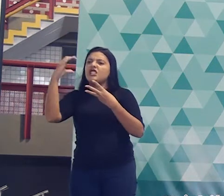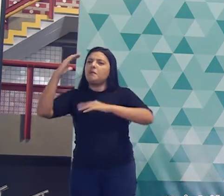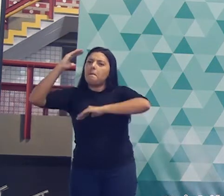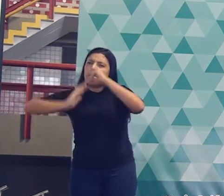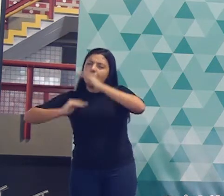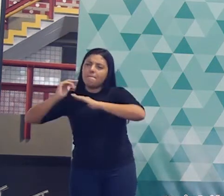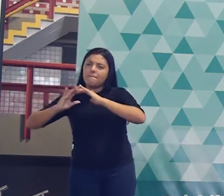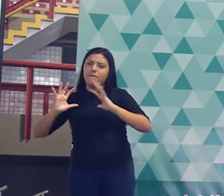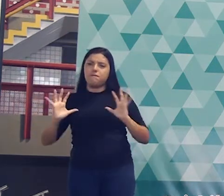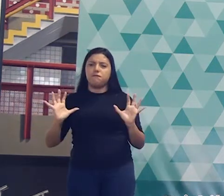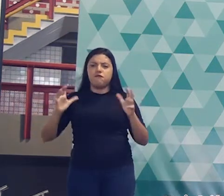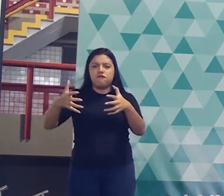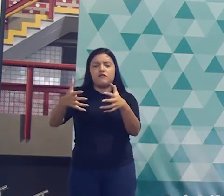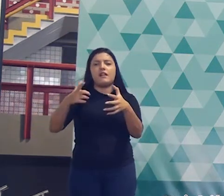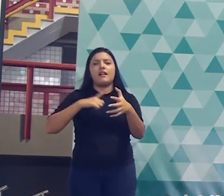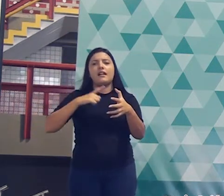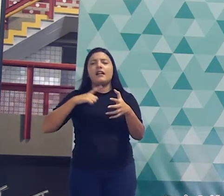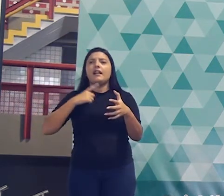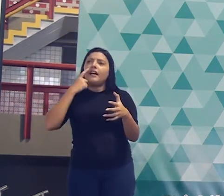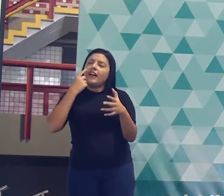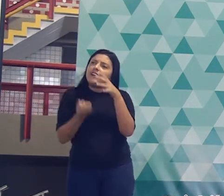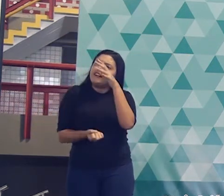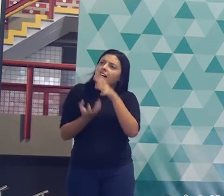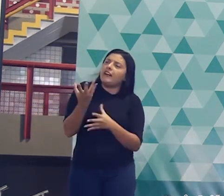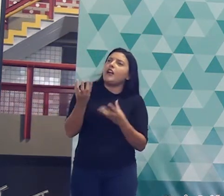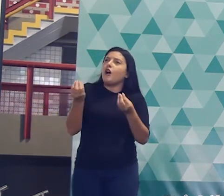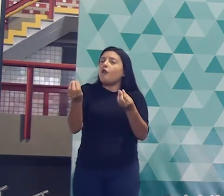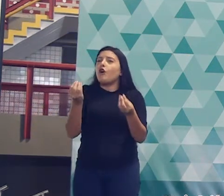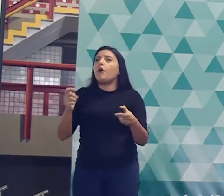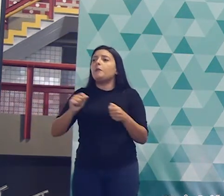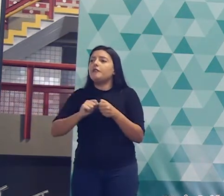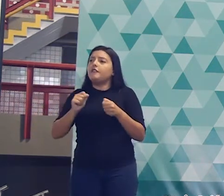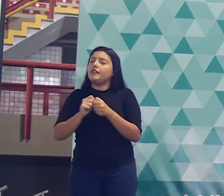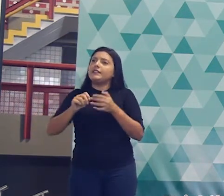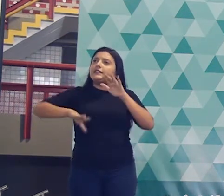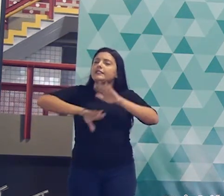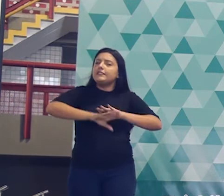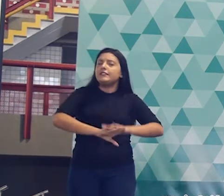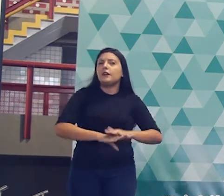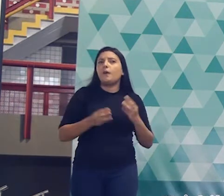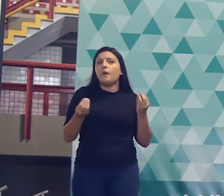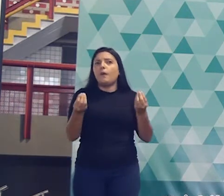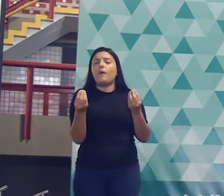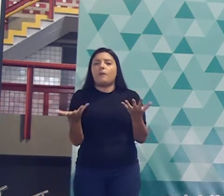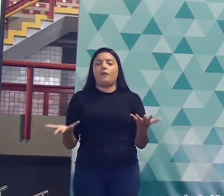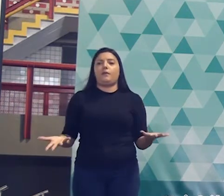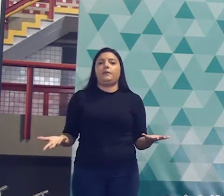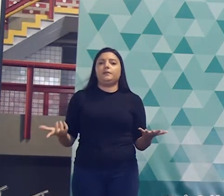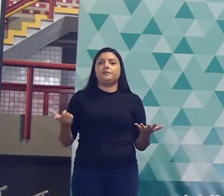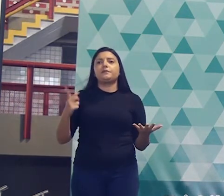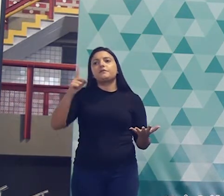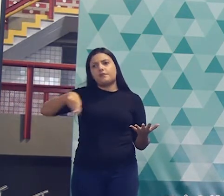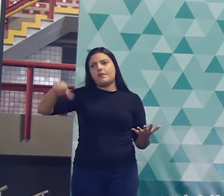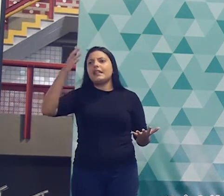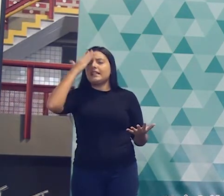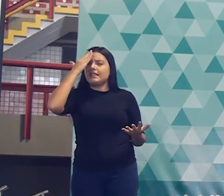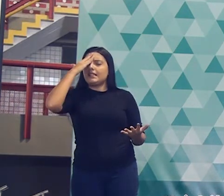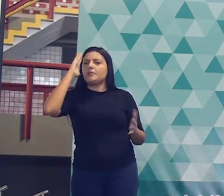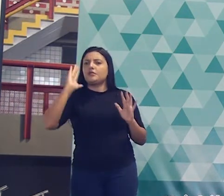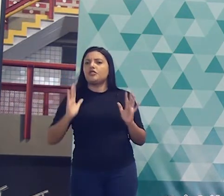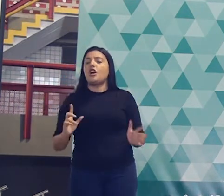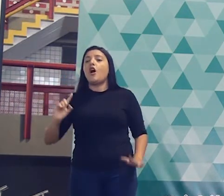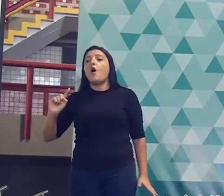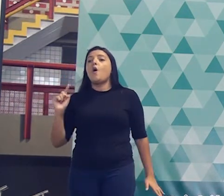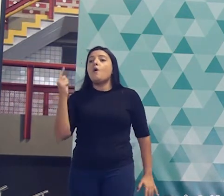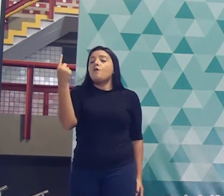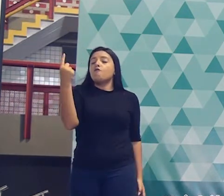criam alternativas, eles criam fontes para tentar armazenar essa energia. Aí, como todo mundo aqui já sabe, uma das fontes